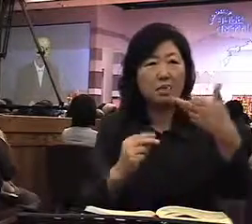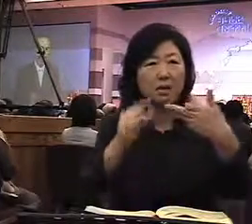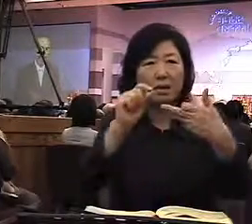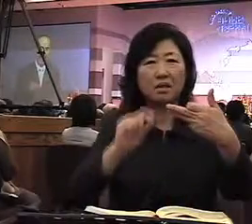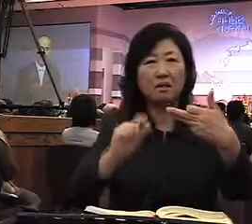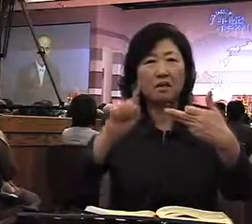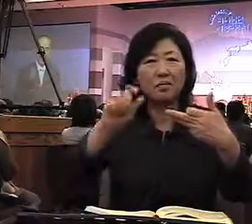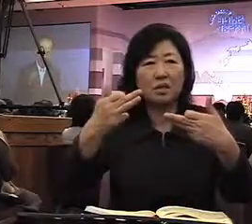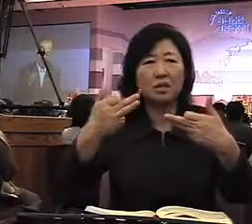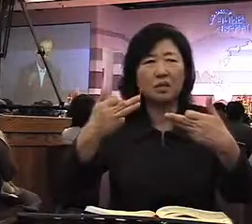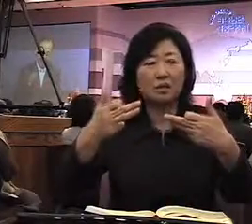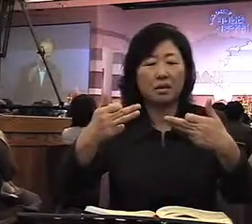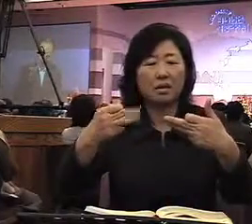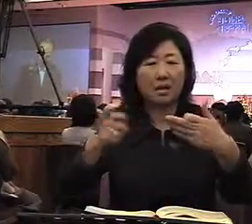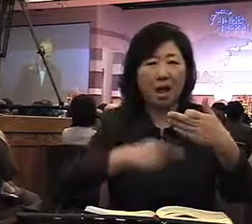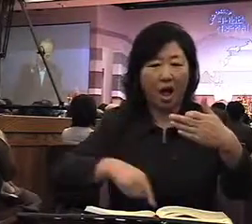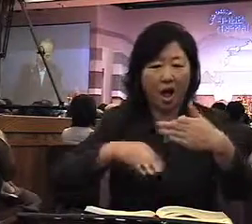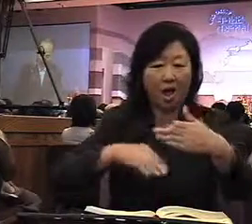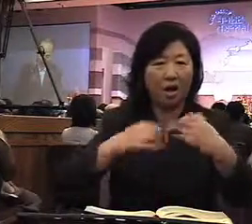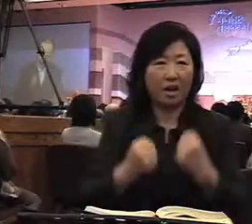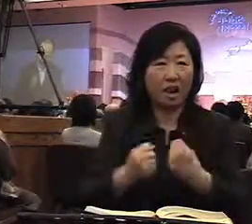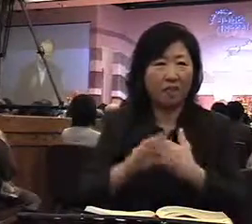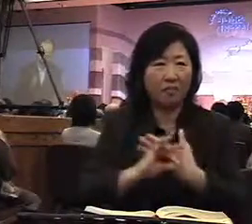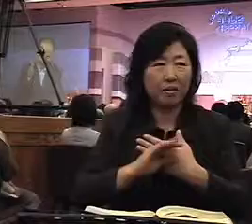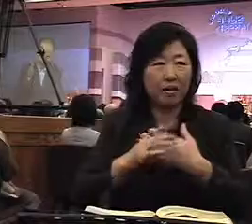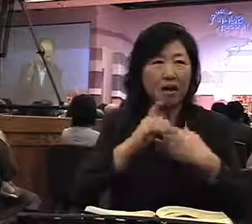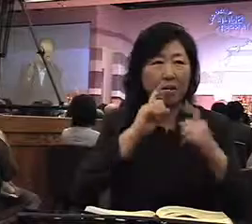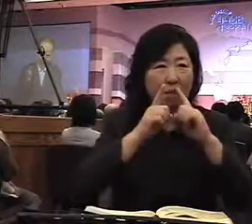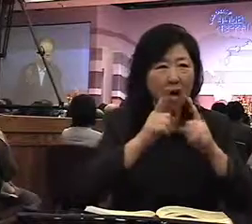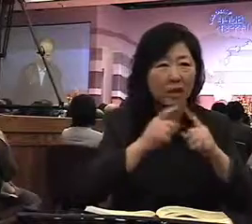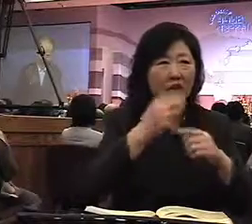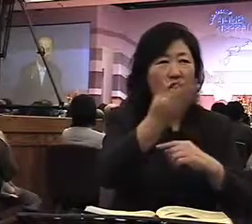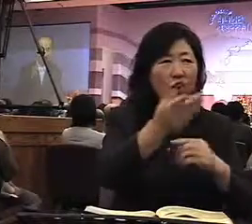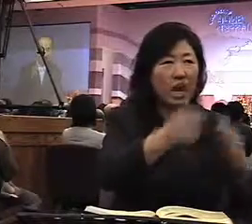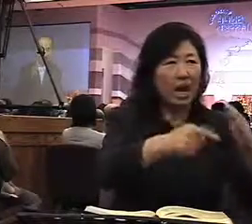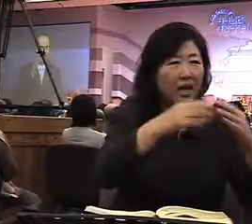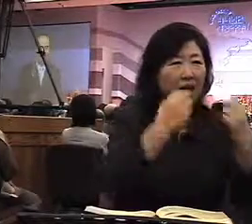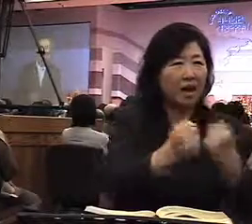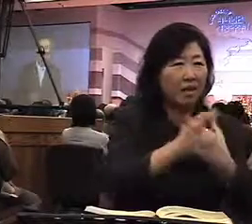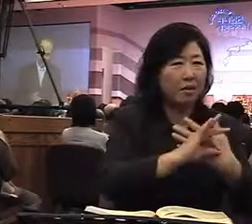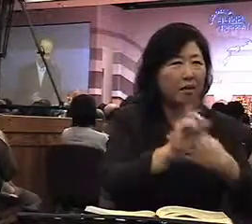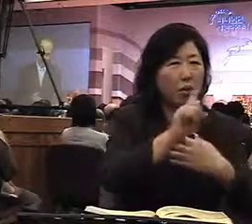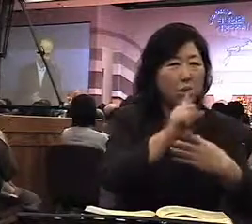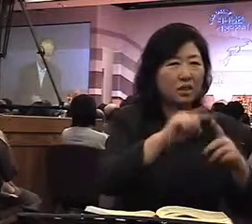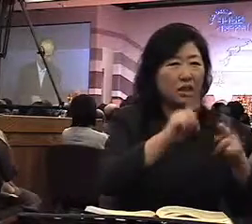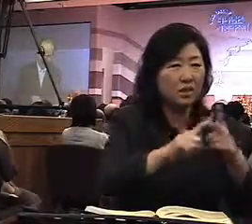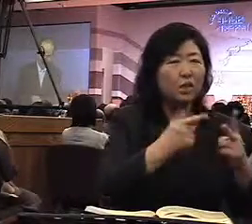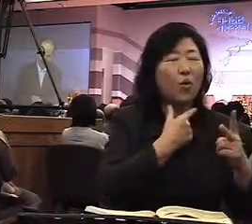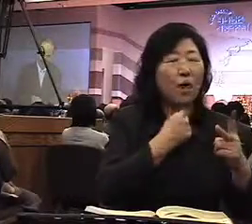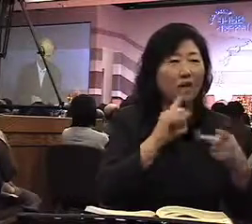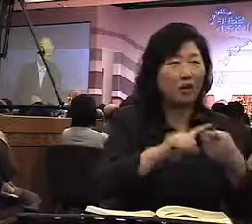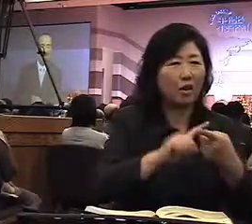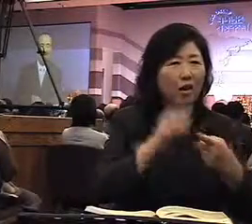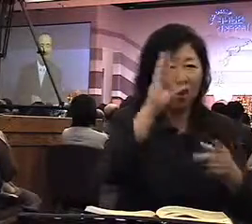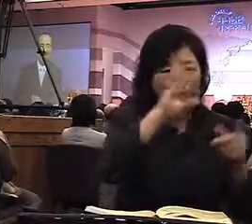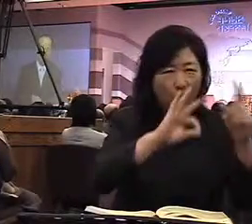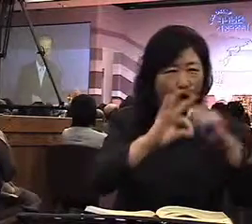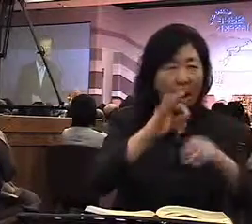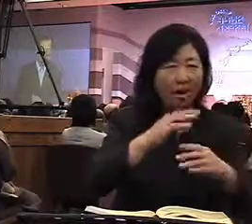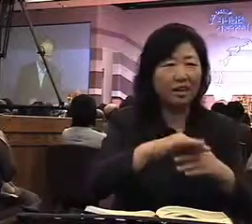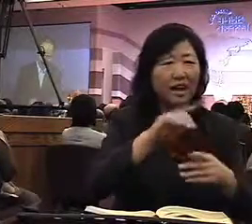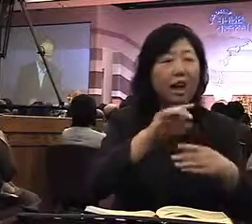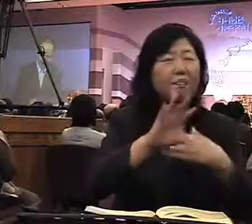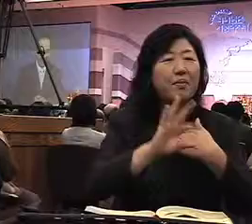보니까 너희가 내 안에 거하고 내 말이 너희 안에 거하면 무엇이든지 원하는 대로 구하라. 그리하면